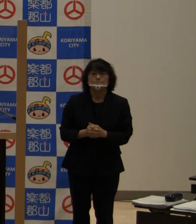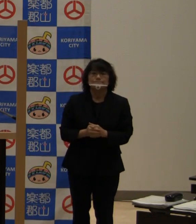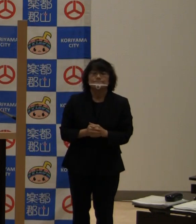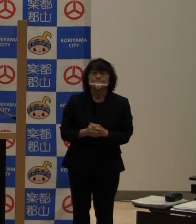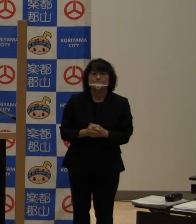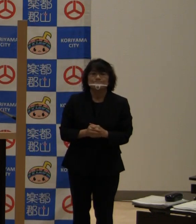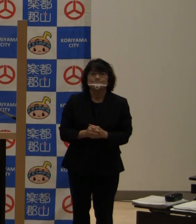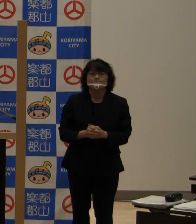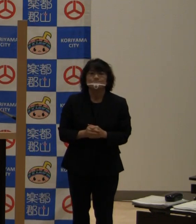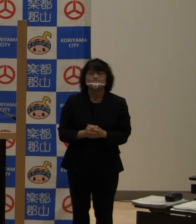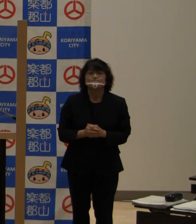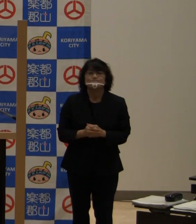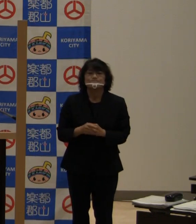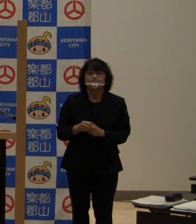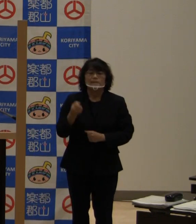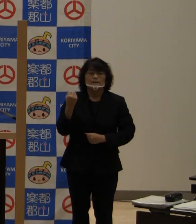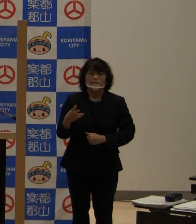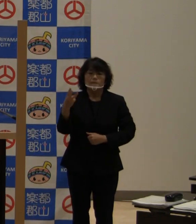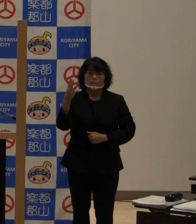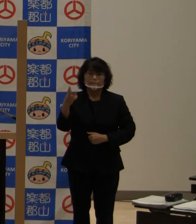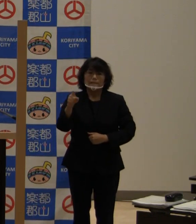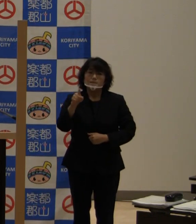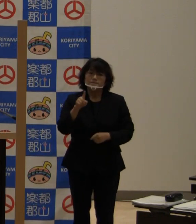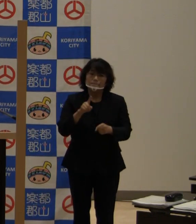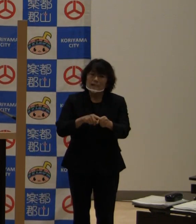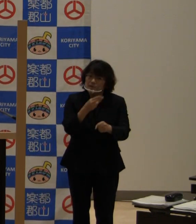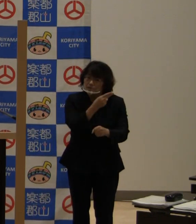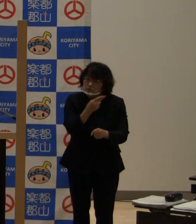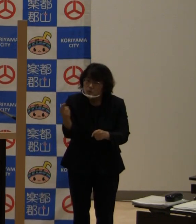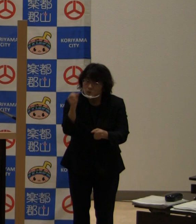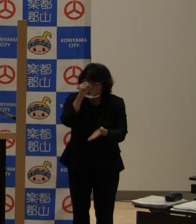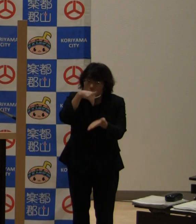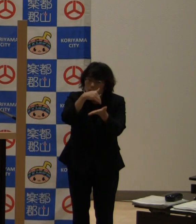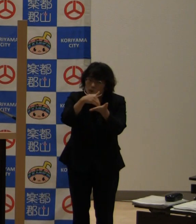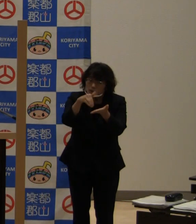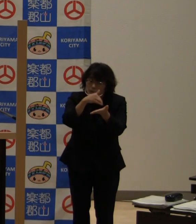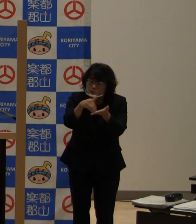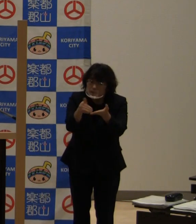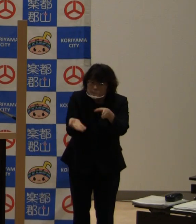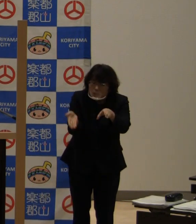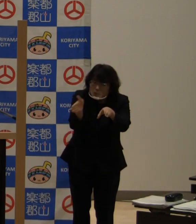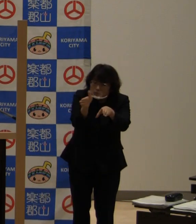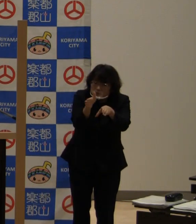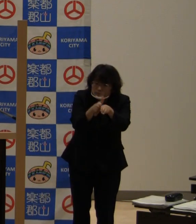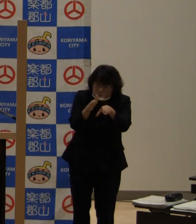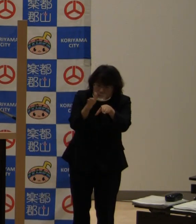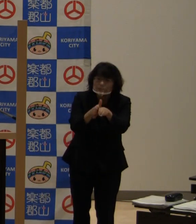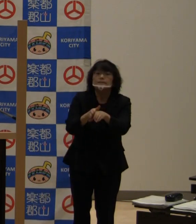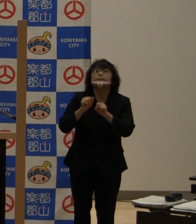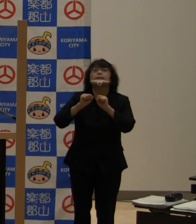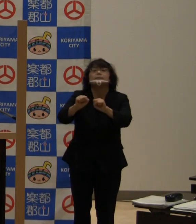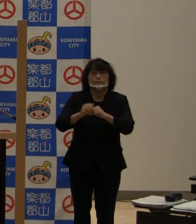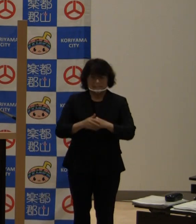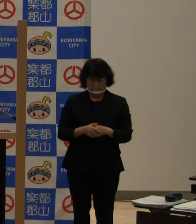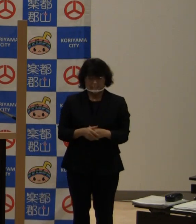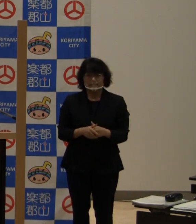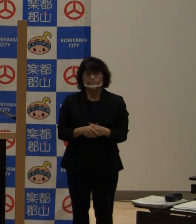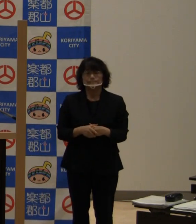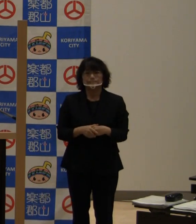この年度の令和3年度の予算もその中で位置づけて展開をすることとしたものでございます。